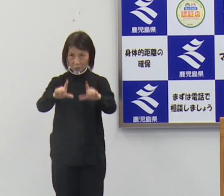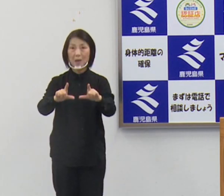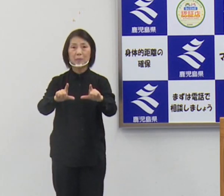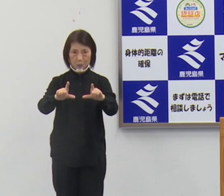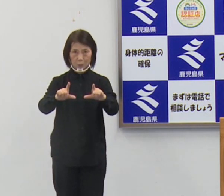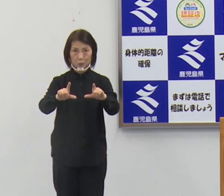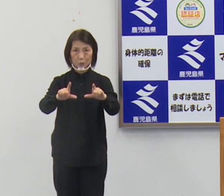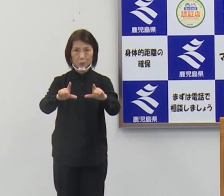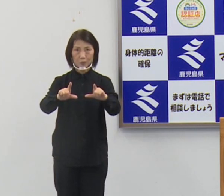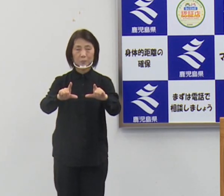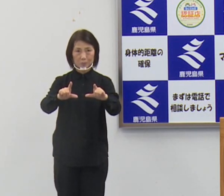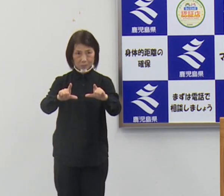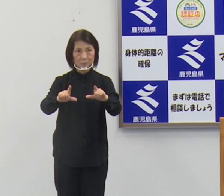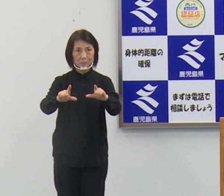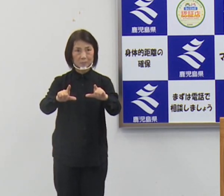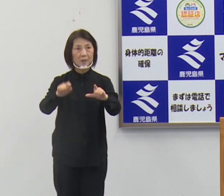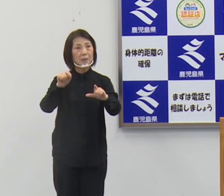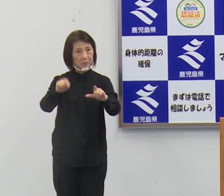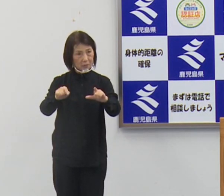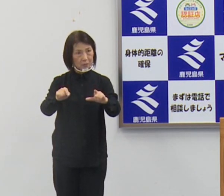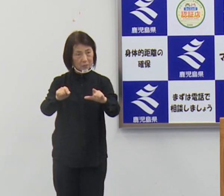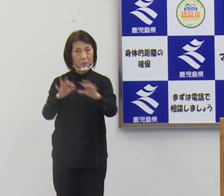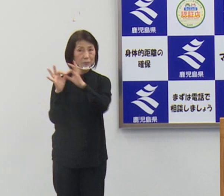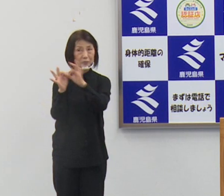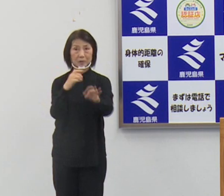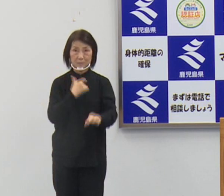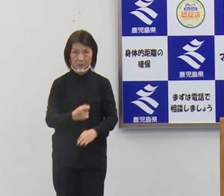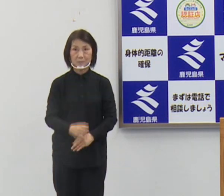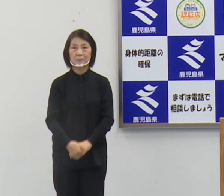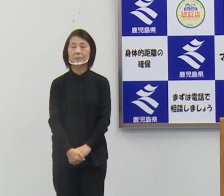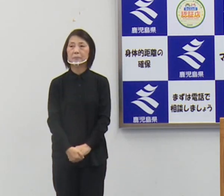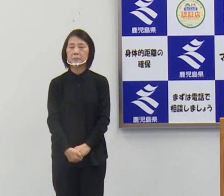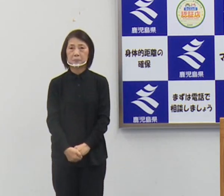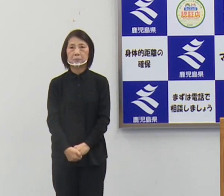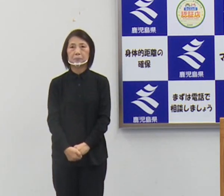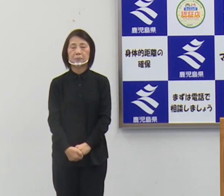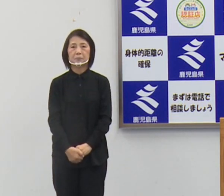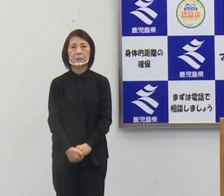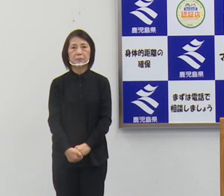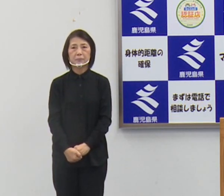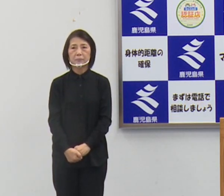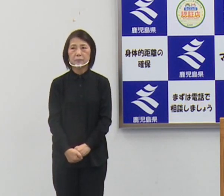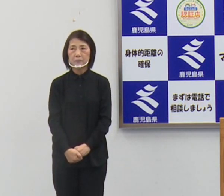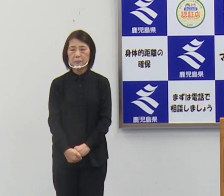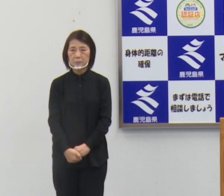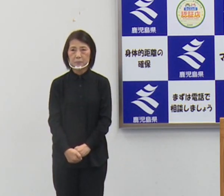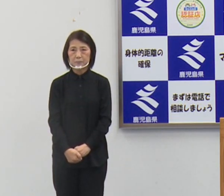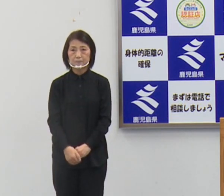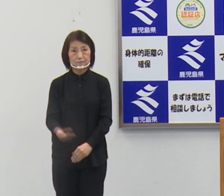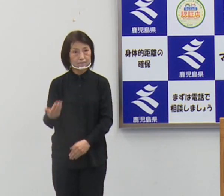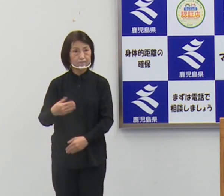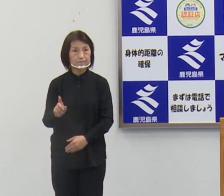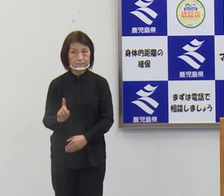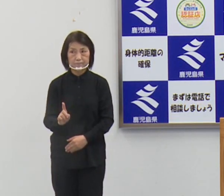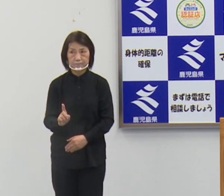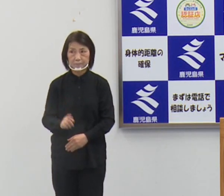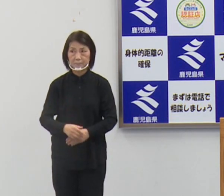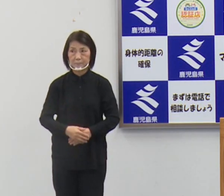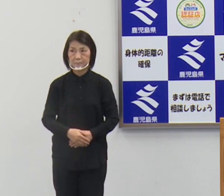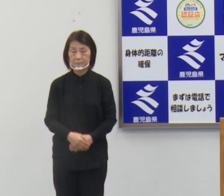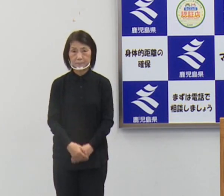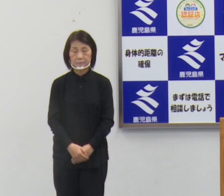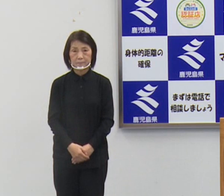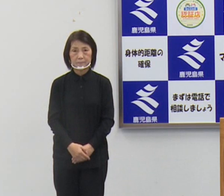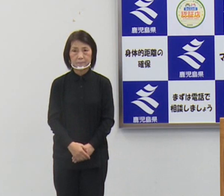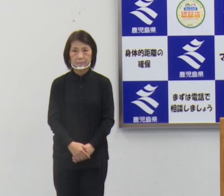お伝えをするということをまずはしていきたいというふうに思っています。 それから から宿泊療養施設についてなん